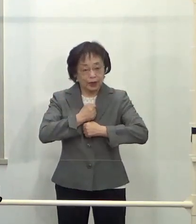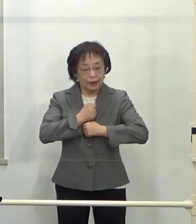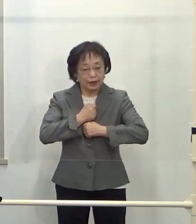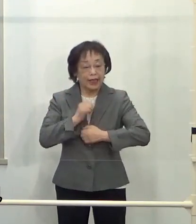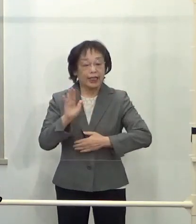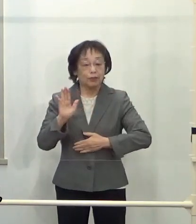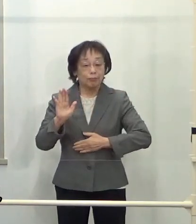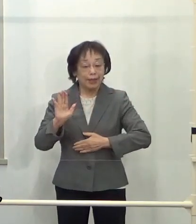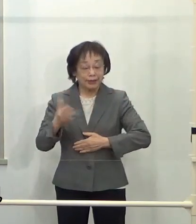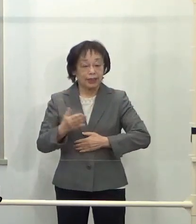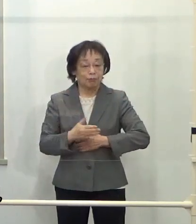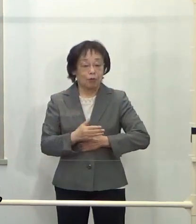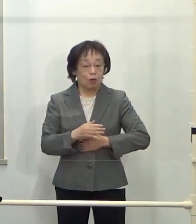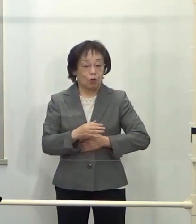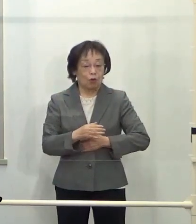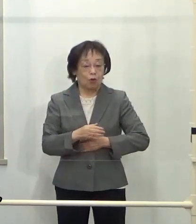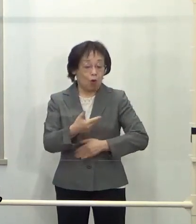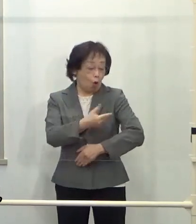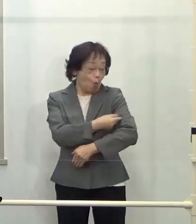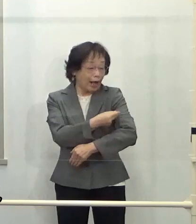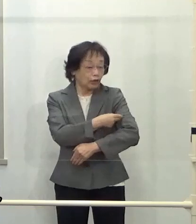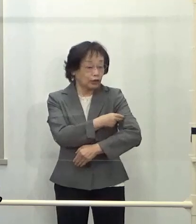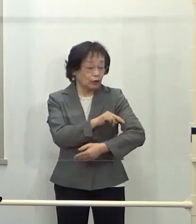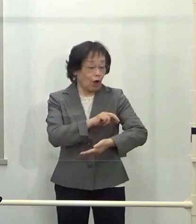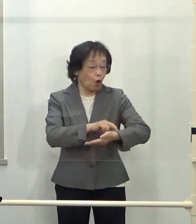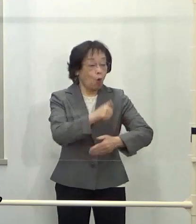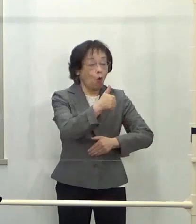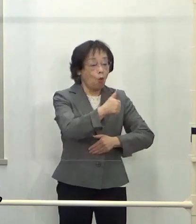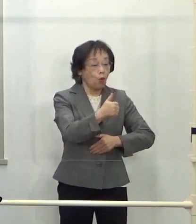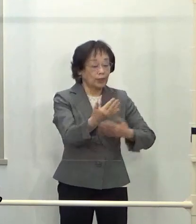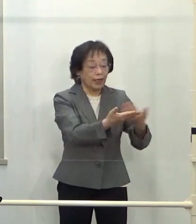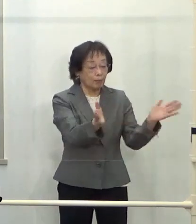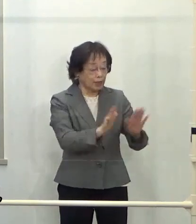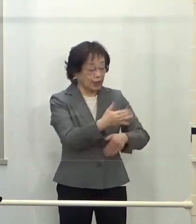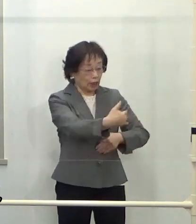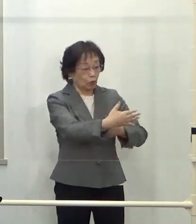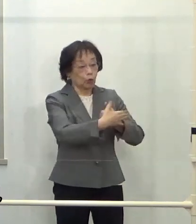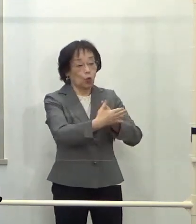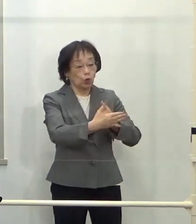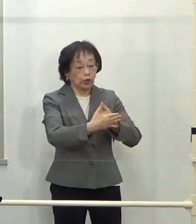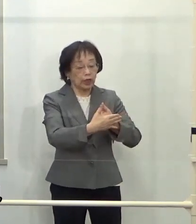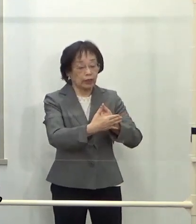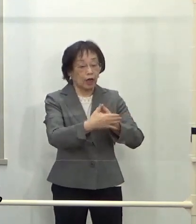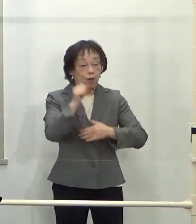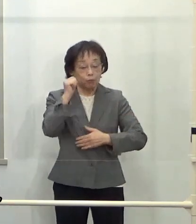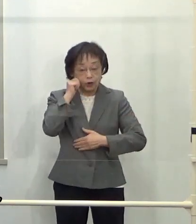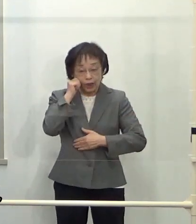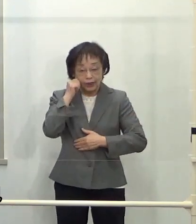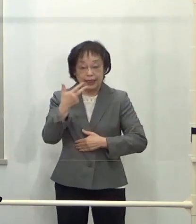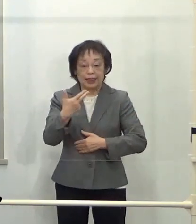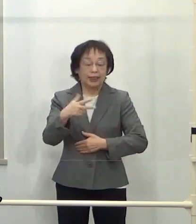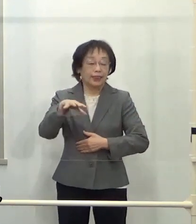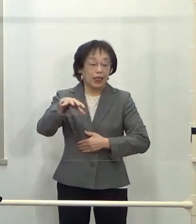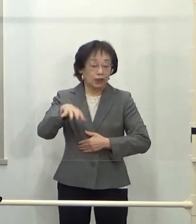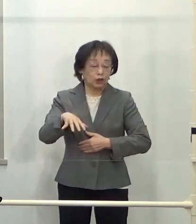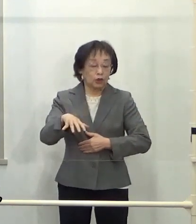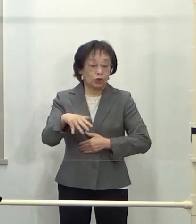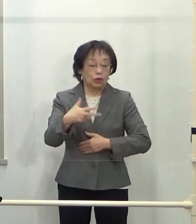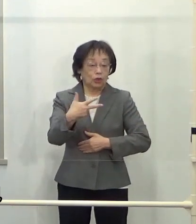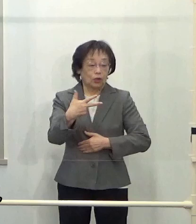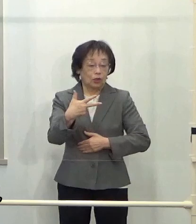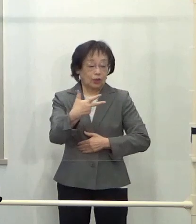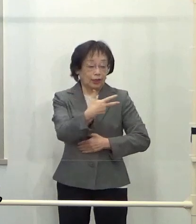ことは医師の協力がなければこの接種はできないわけでありまして、その意味で北九州市市会とです